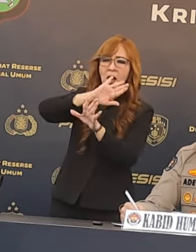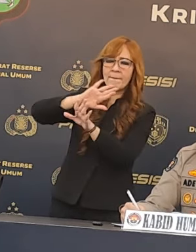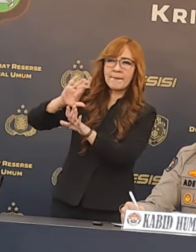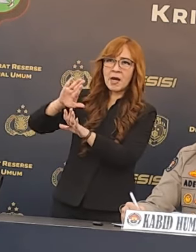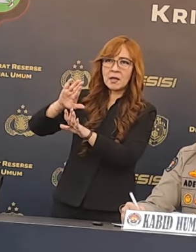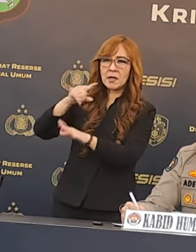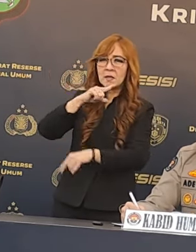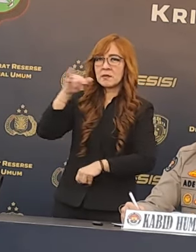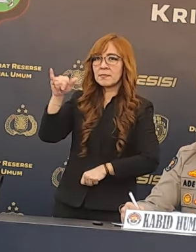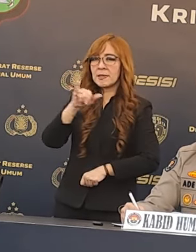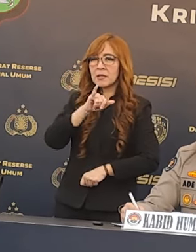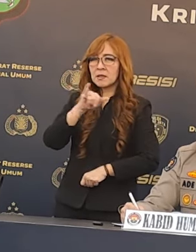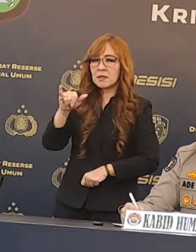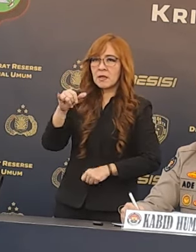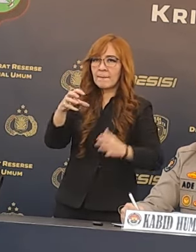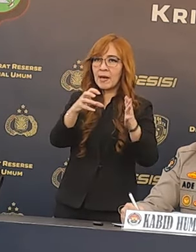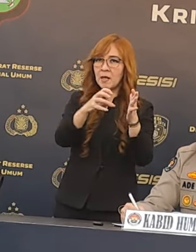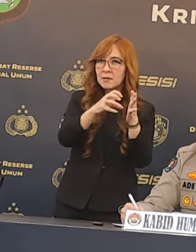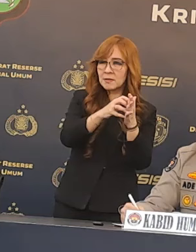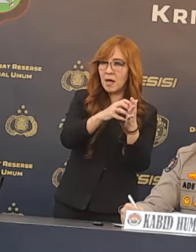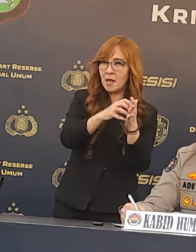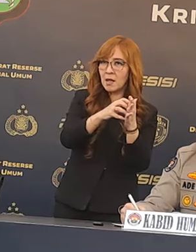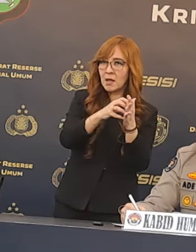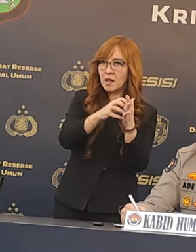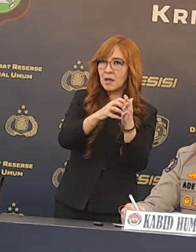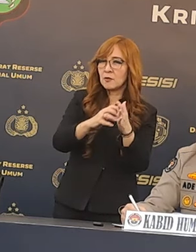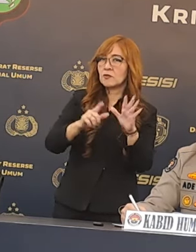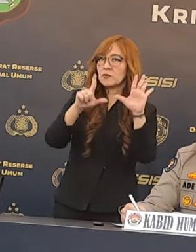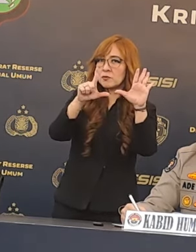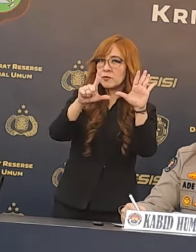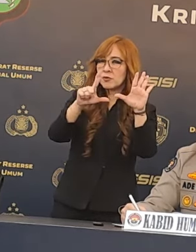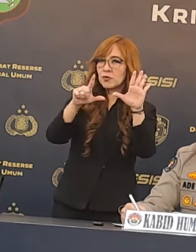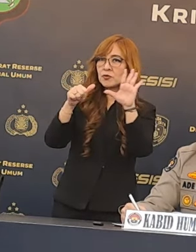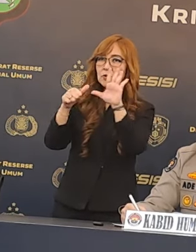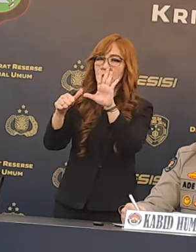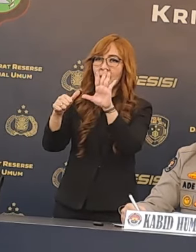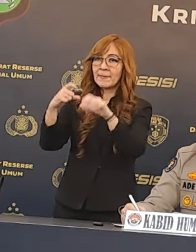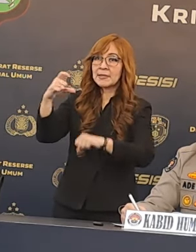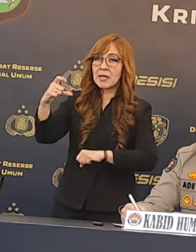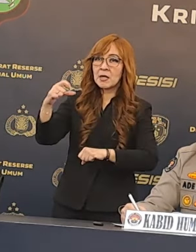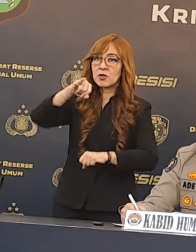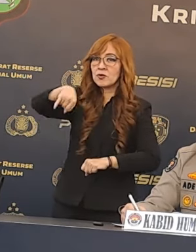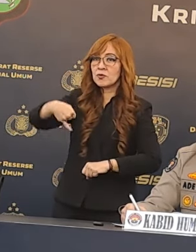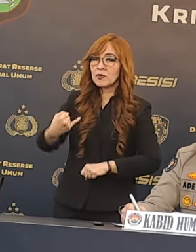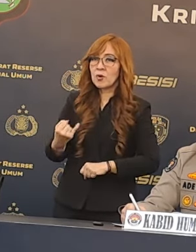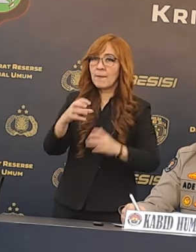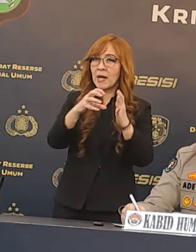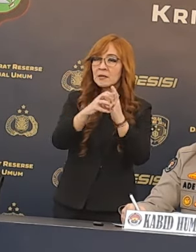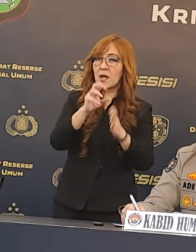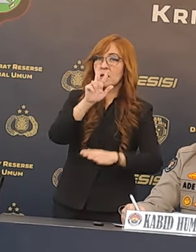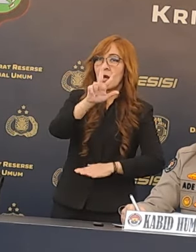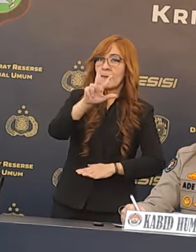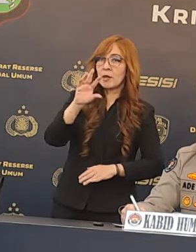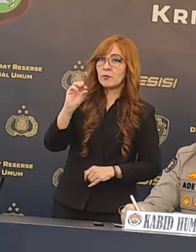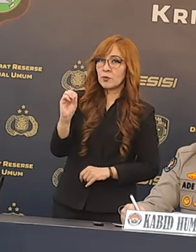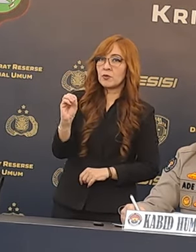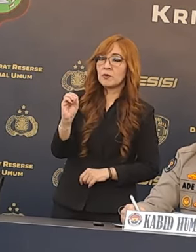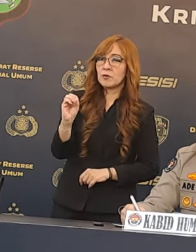sebagaimana dimaksud dalam pasal 76C Yunto pasal